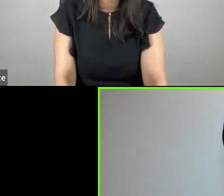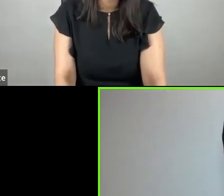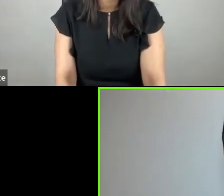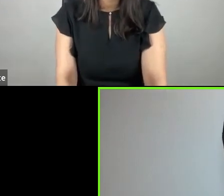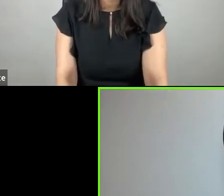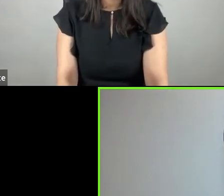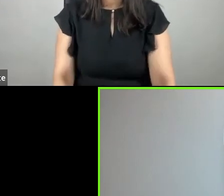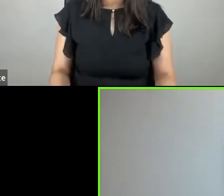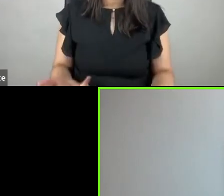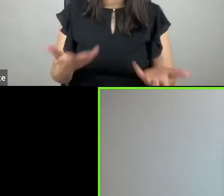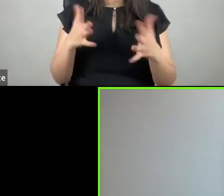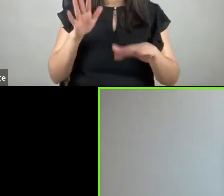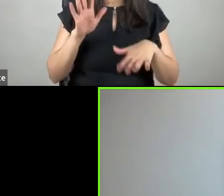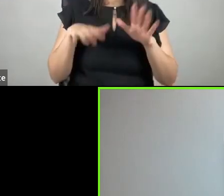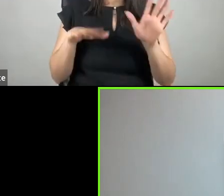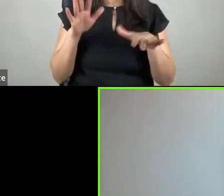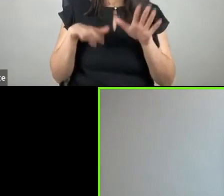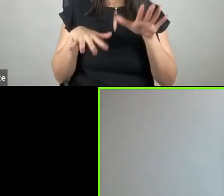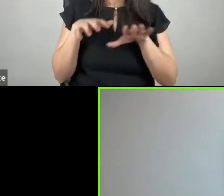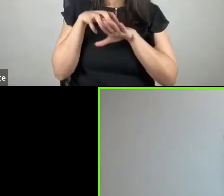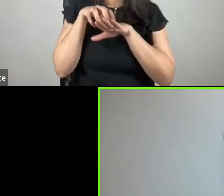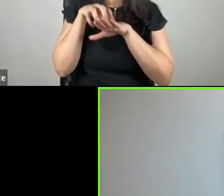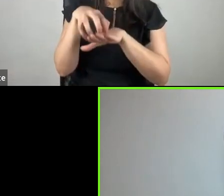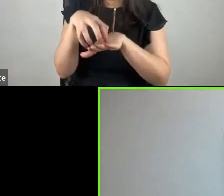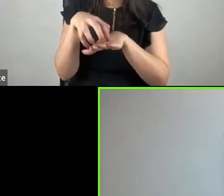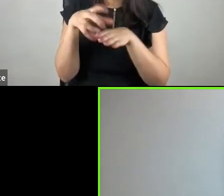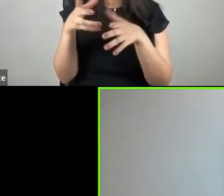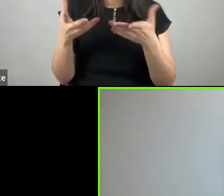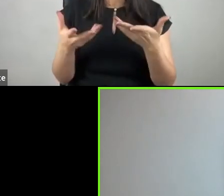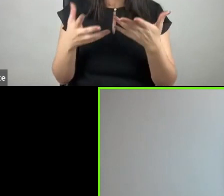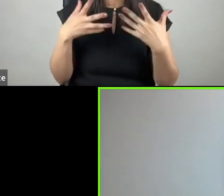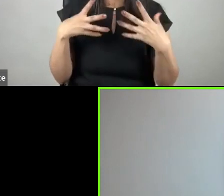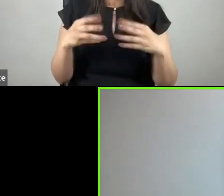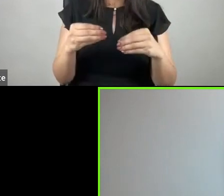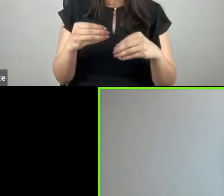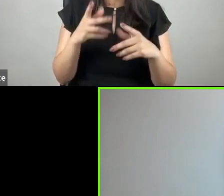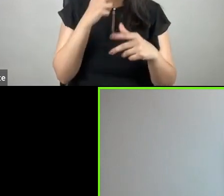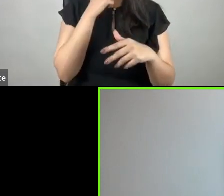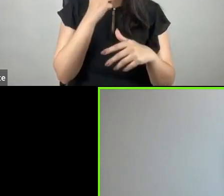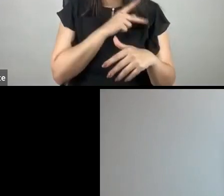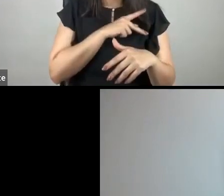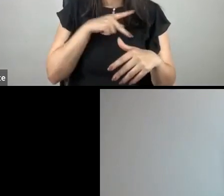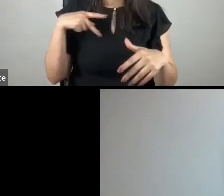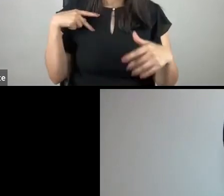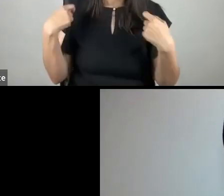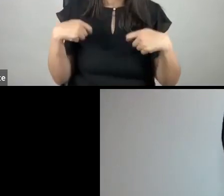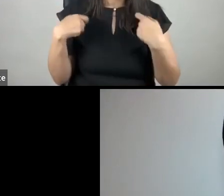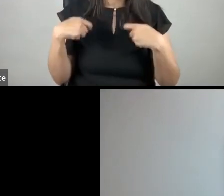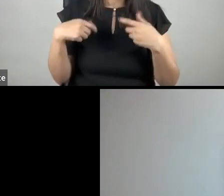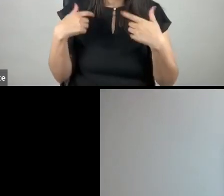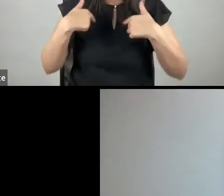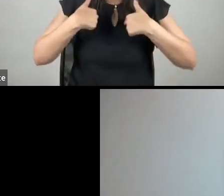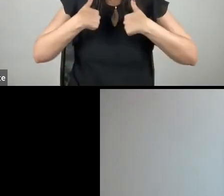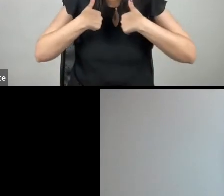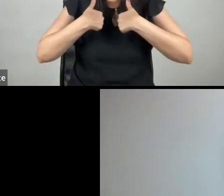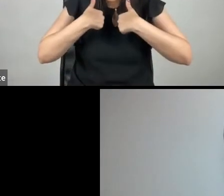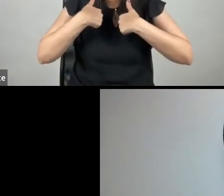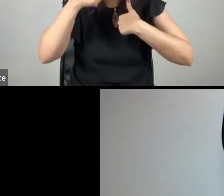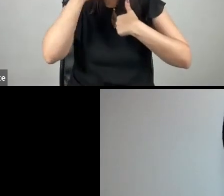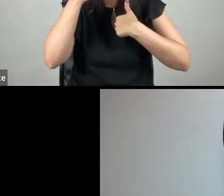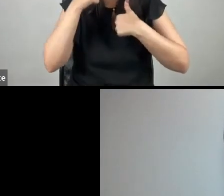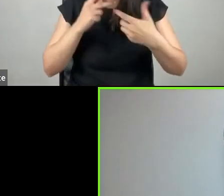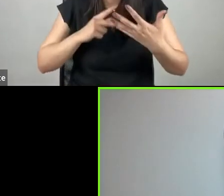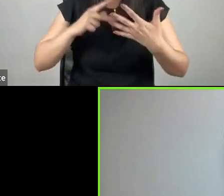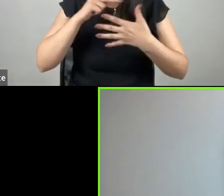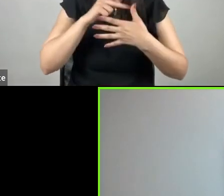No transporte público, tudo que for ligado a serviços públicos, acho que eu preciso da acessibilidade. Eu, né, teria essa